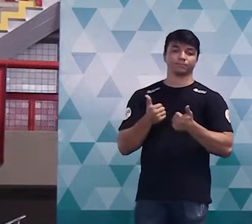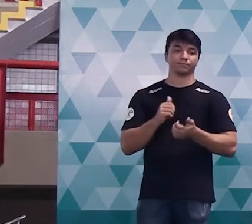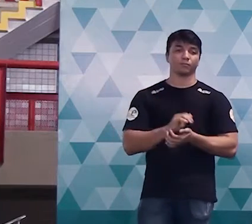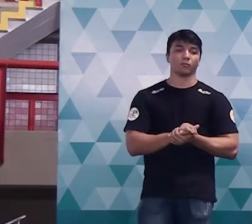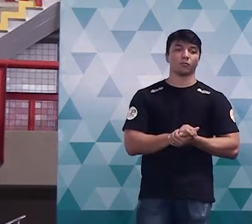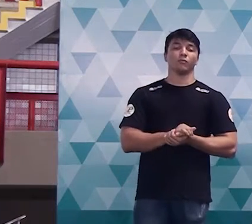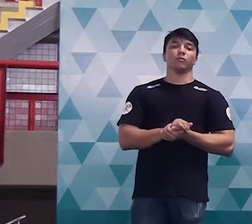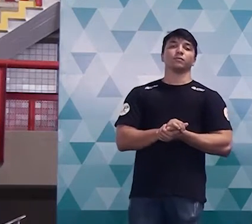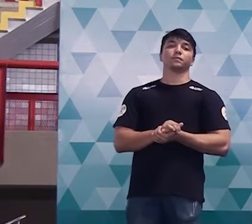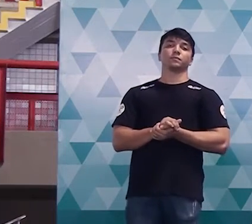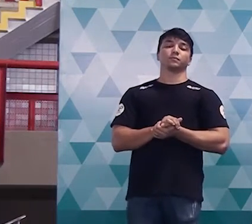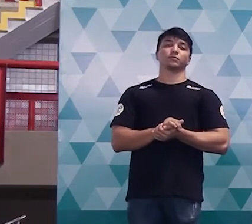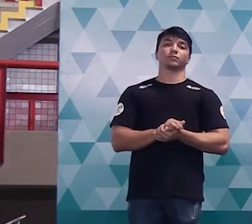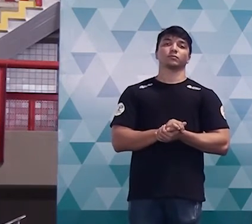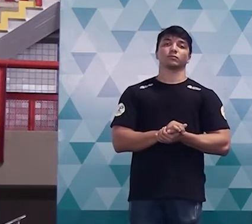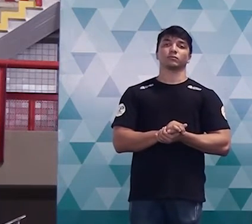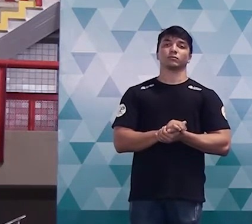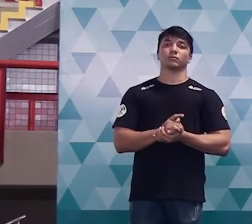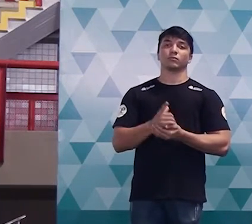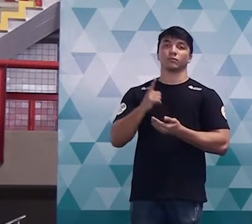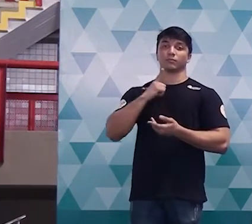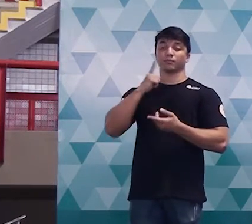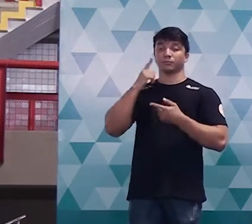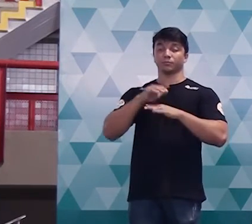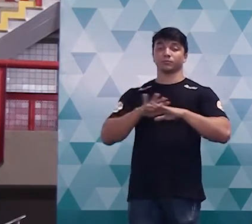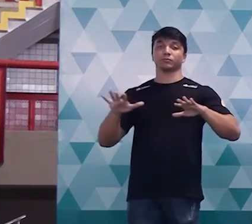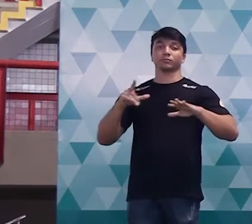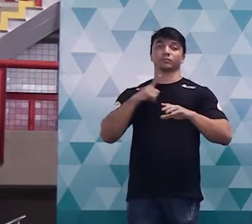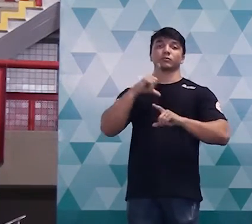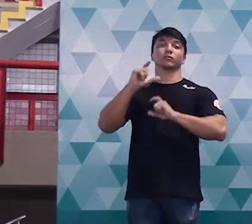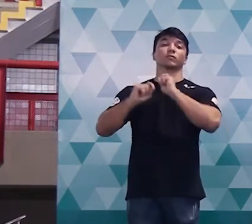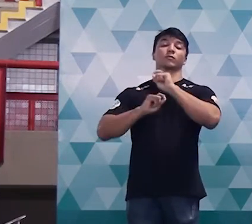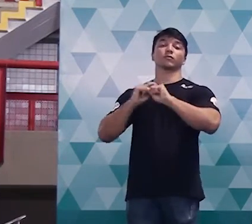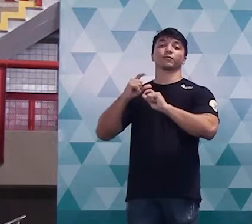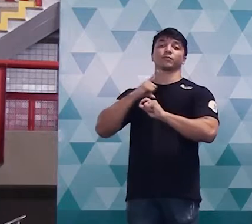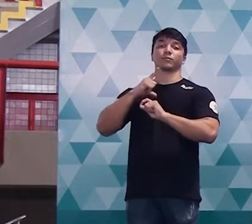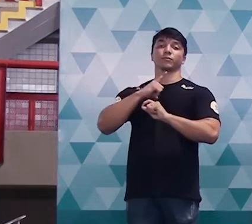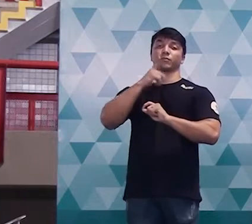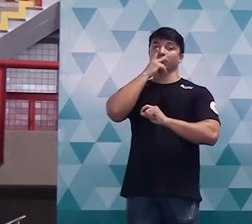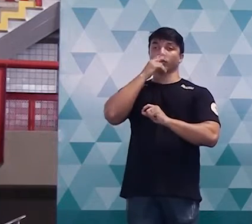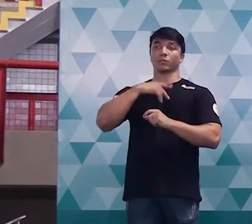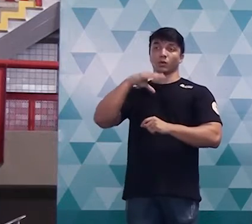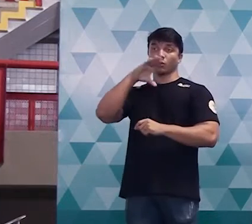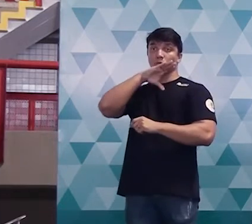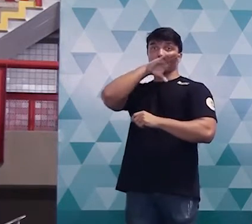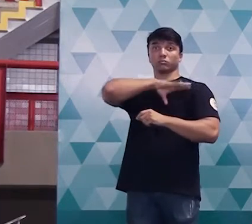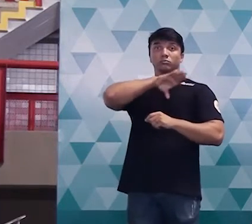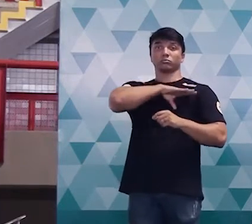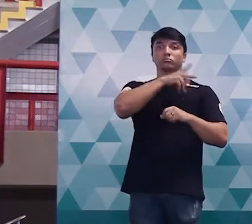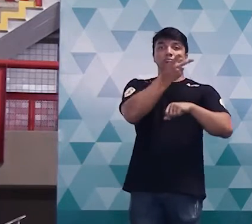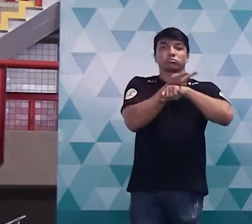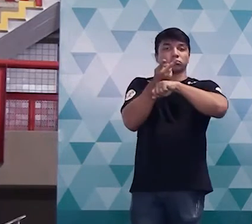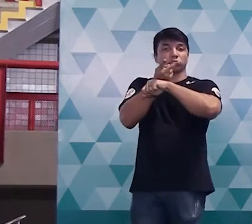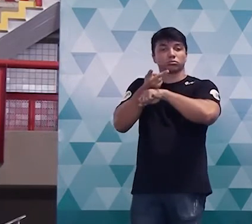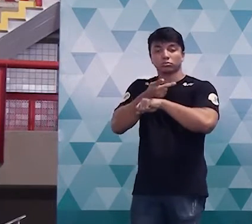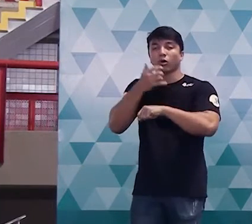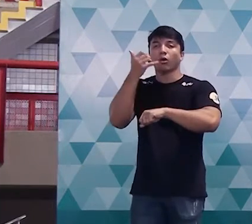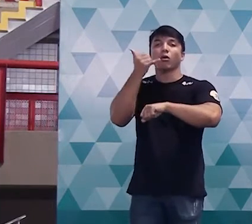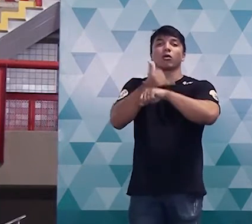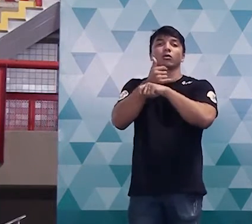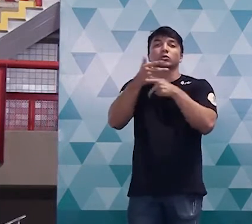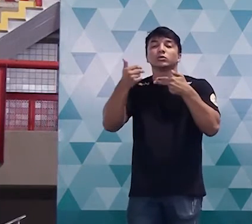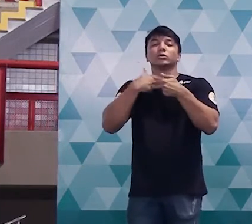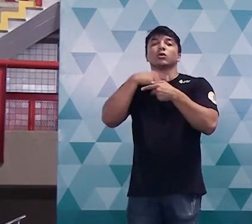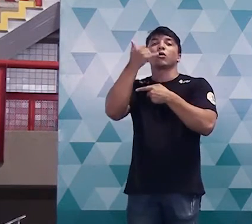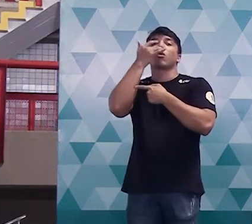beleza? Então, vamos lá. Então, dessa forma, você vai ter os portugueses em busca de metais preciosos e